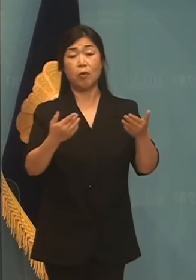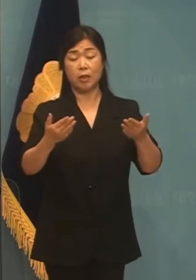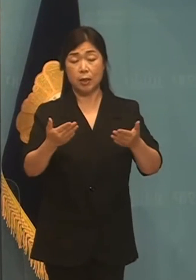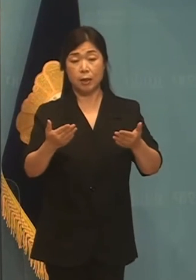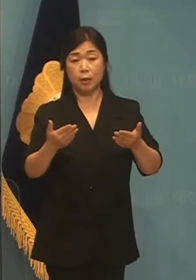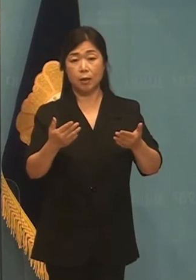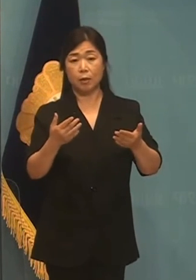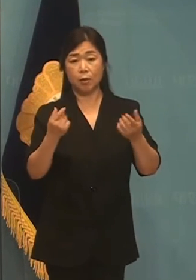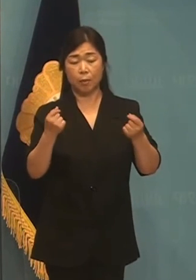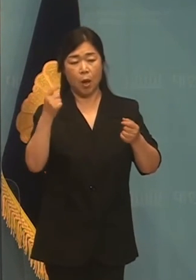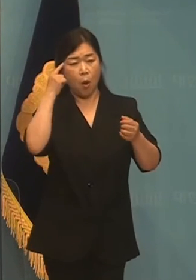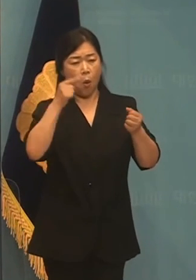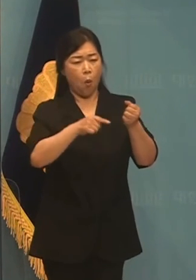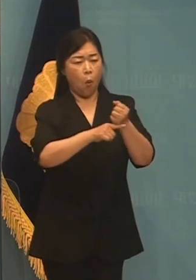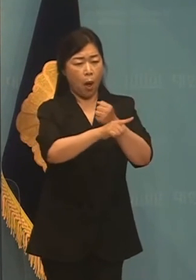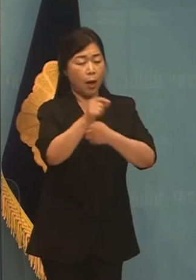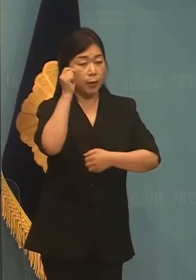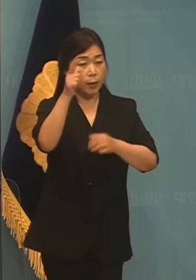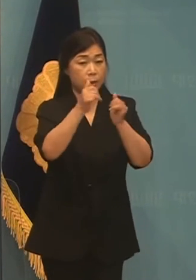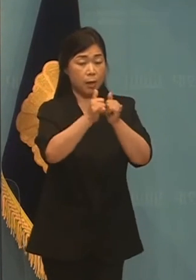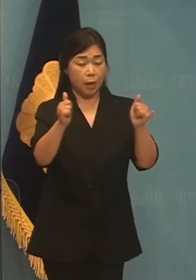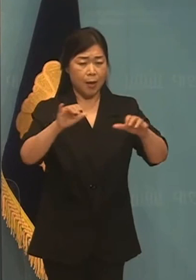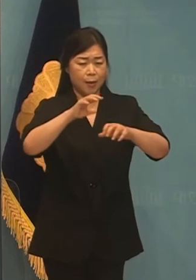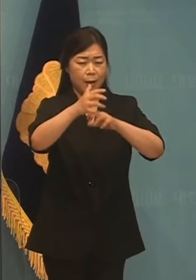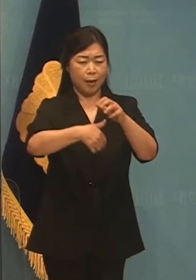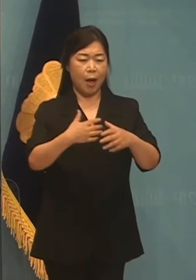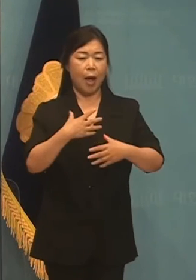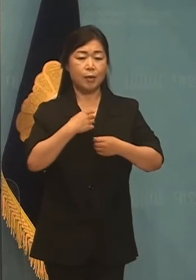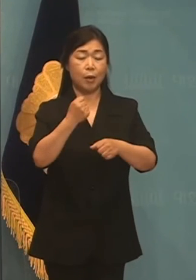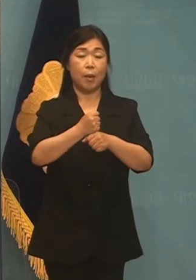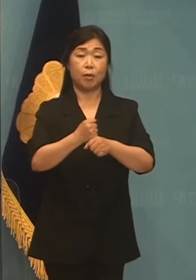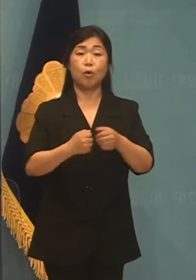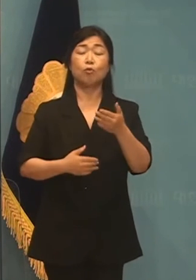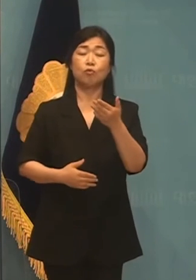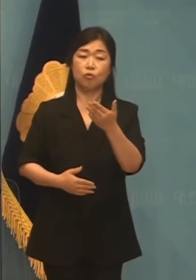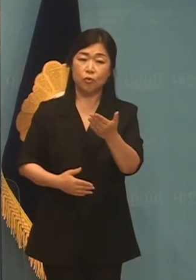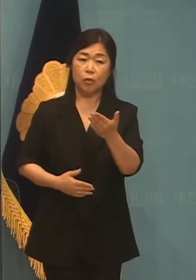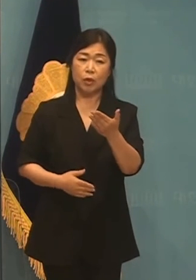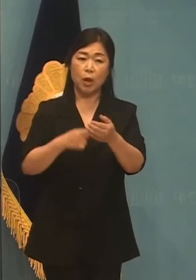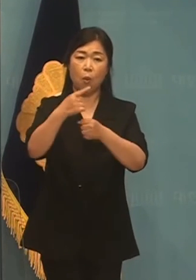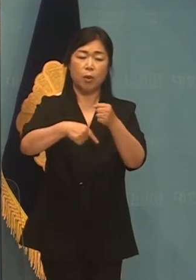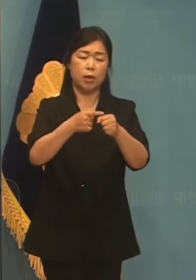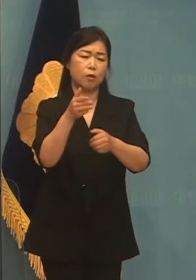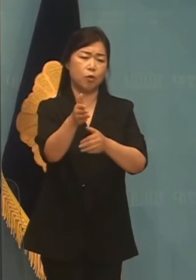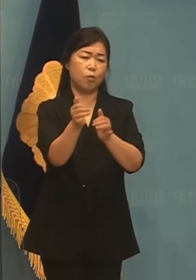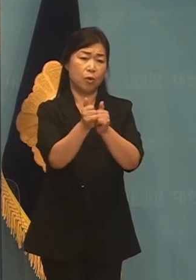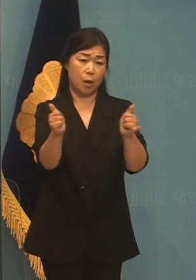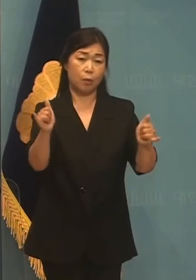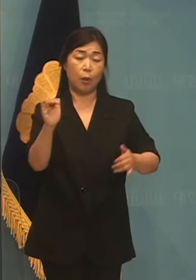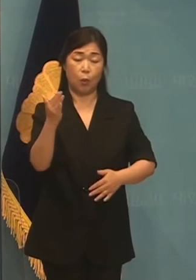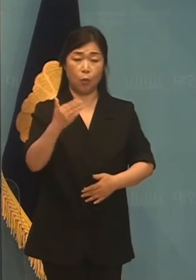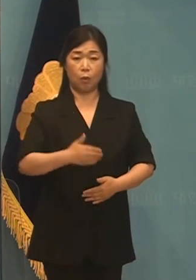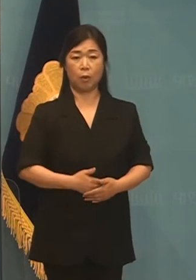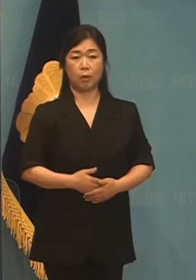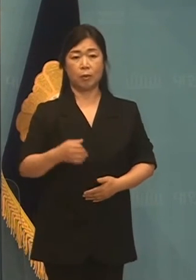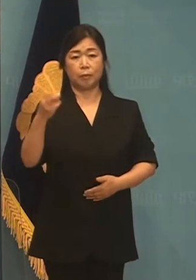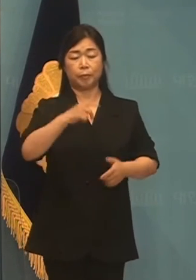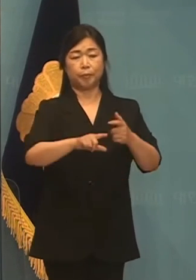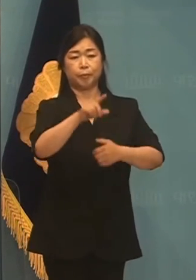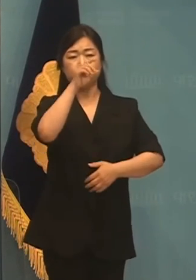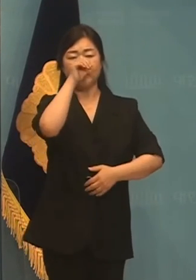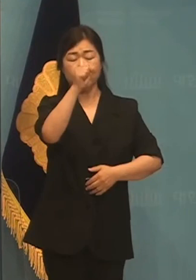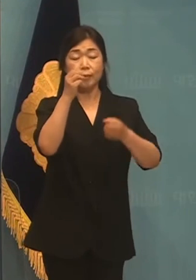일이죠. 과학 인재들이 세계를 안전하게 만드는 원자력 전문가가 되고 더